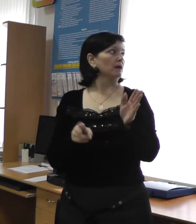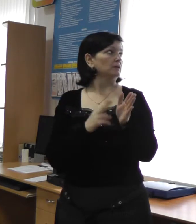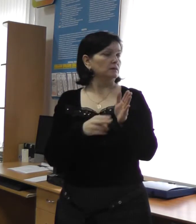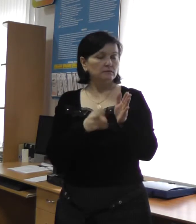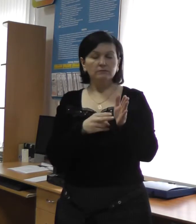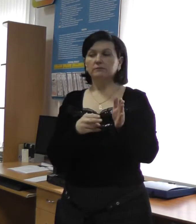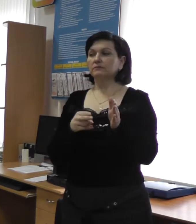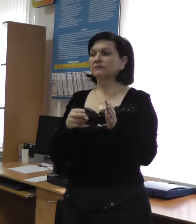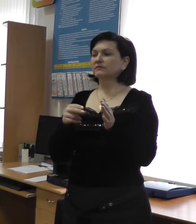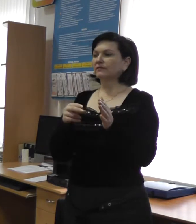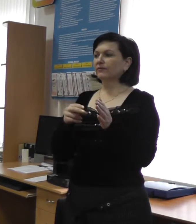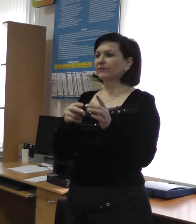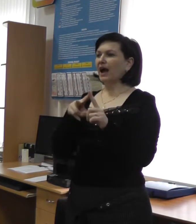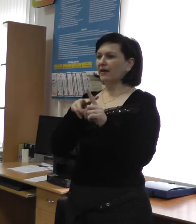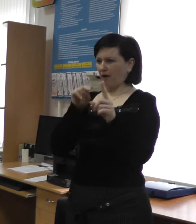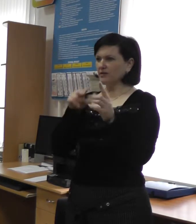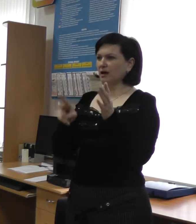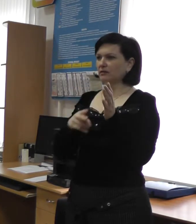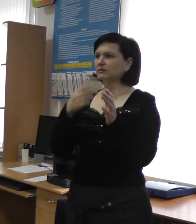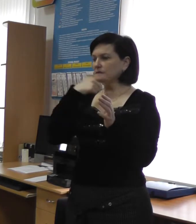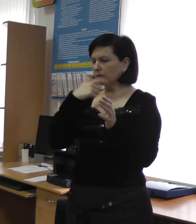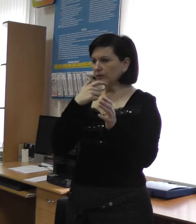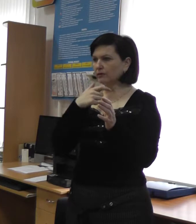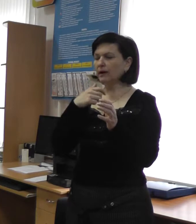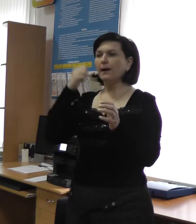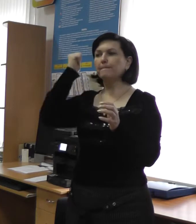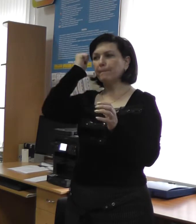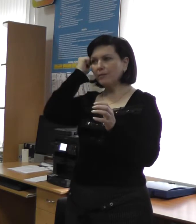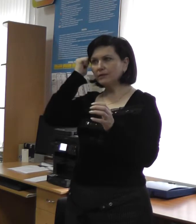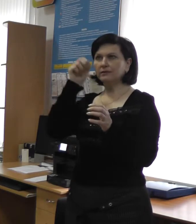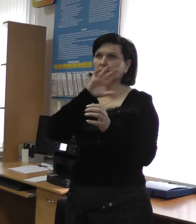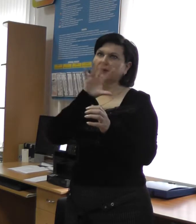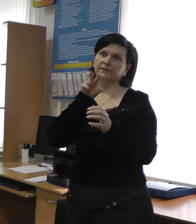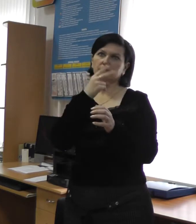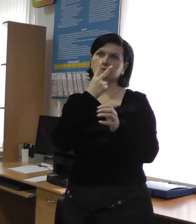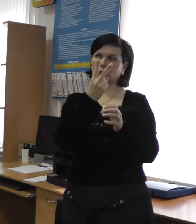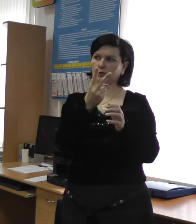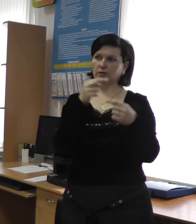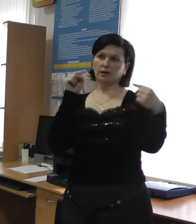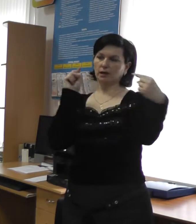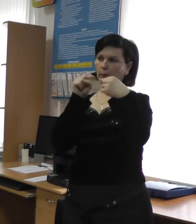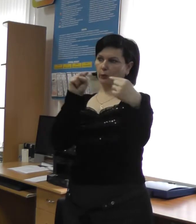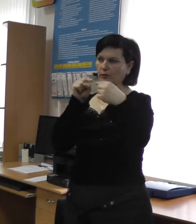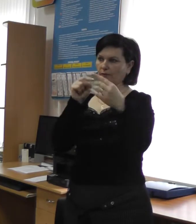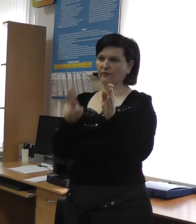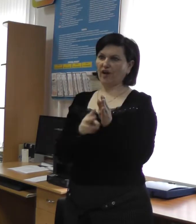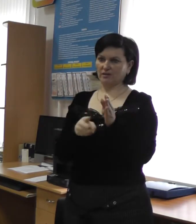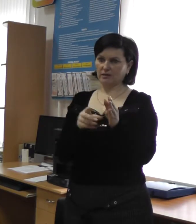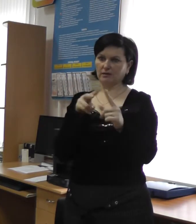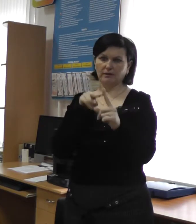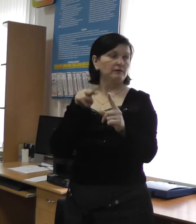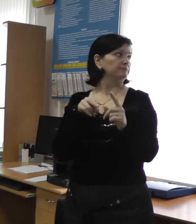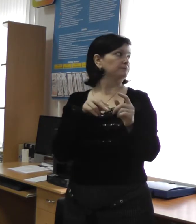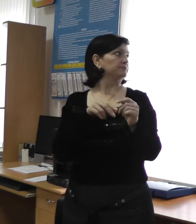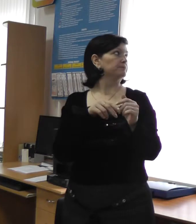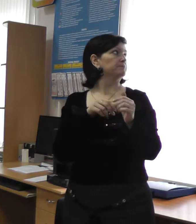вокзала Ставрополь непременно обращают внимание на памятник. Стоящий напротив, подтянутый генерал с множеством